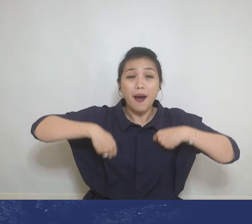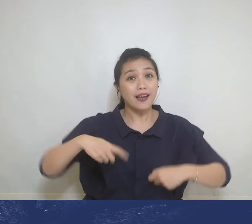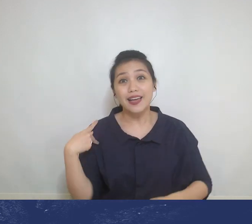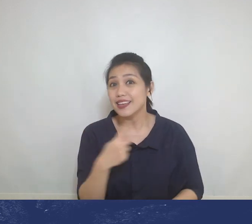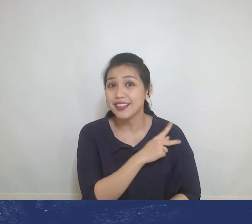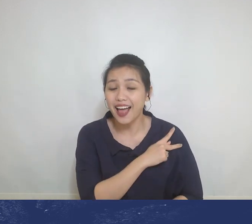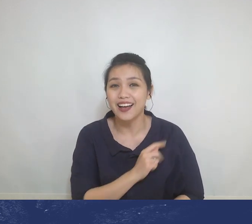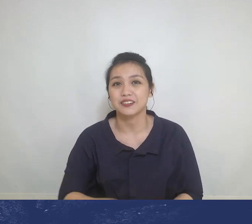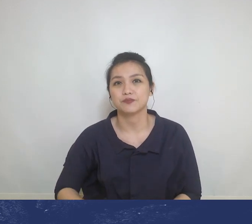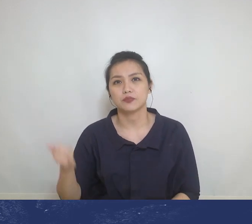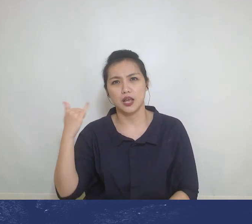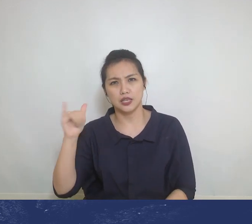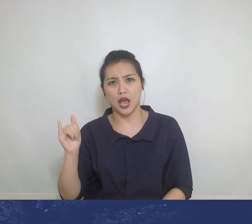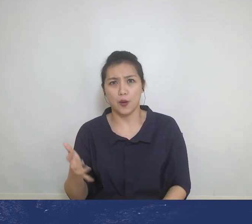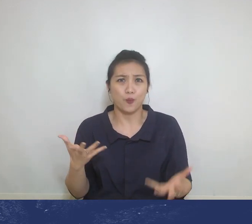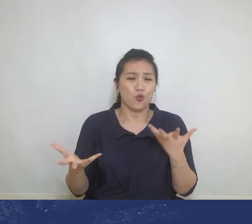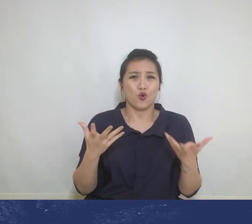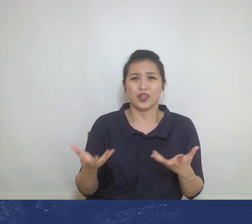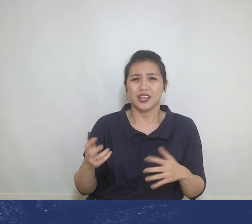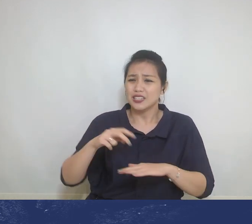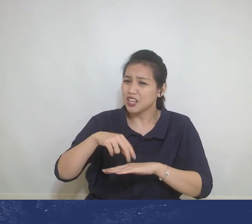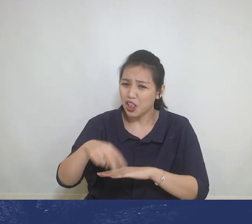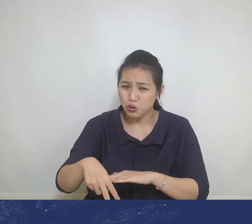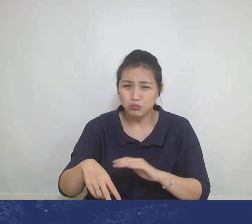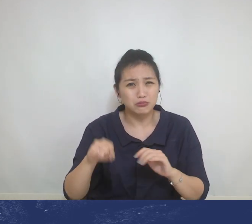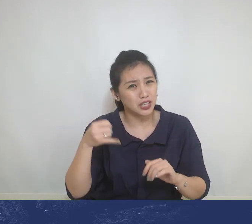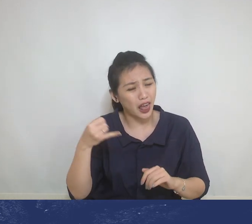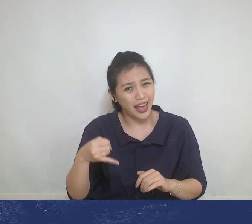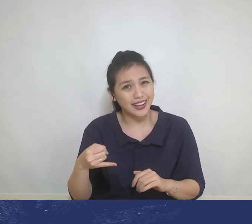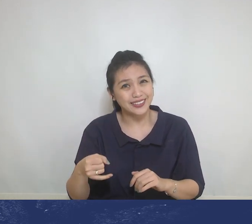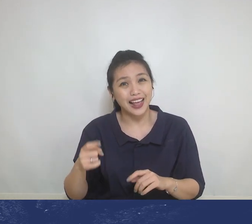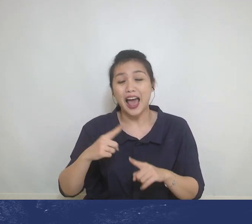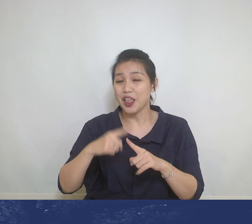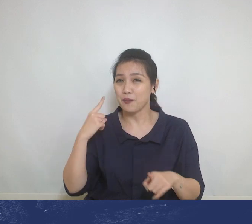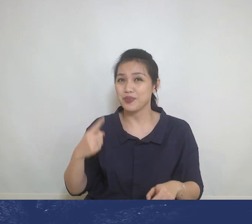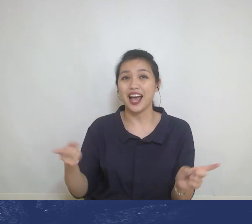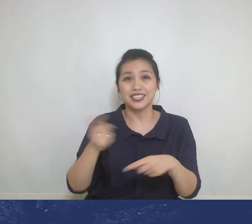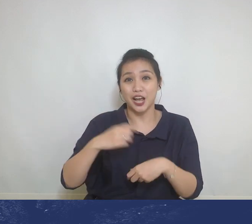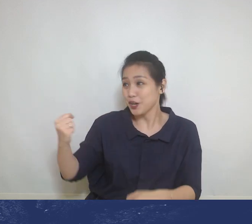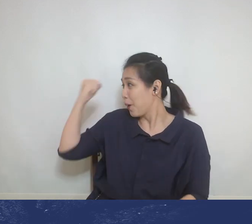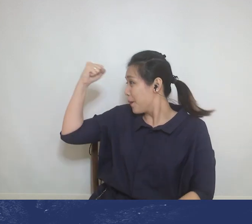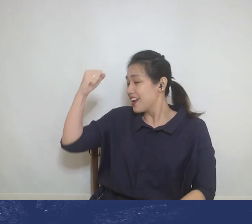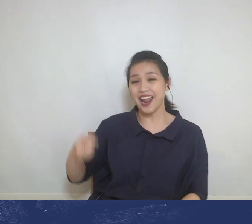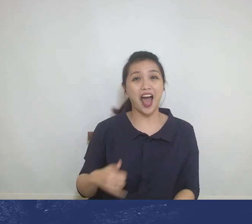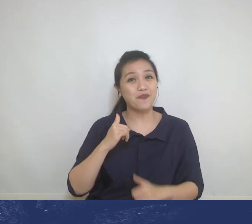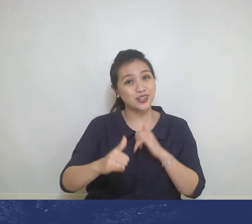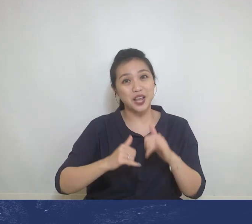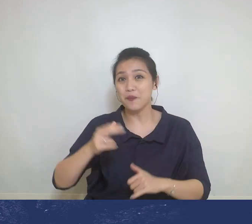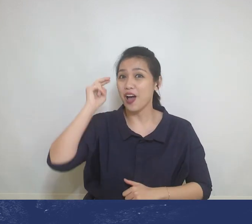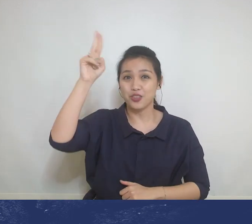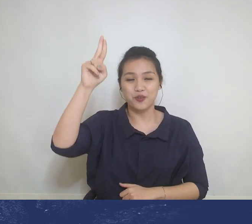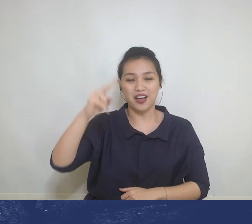mengubahkan kita. Sanggup memakai kita. Amin. Yang sebenarnya terpelecok. Tapi menjadi kemenangan bersama Tuhan.